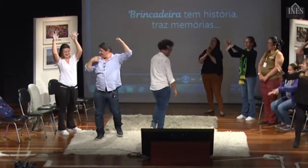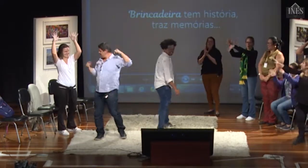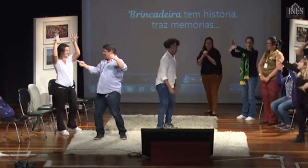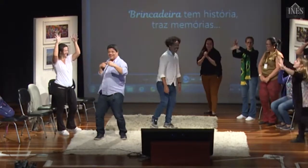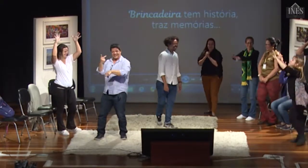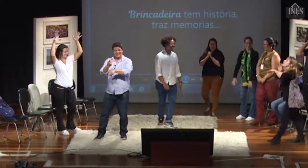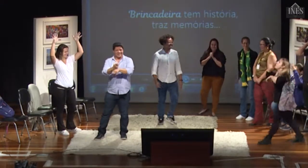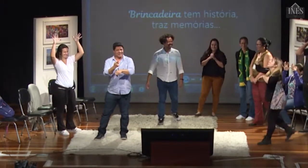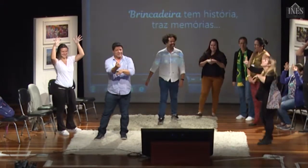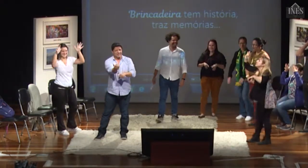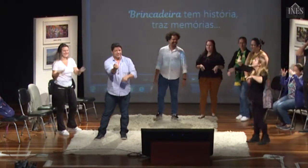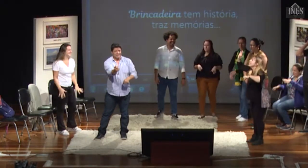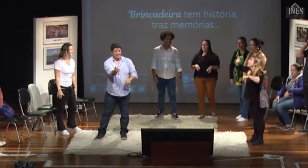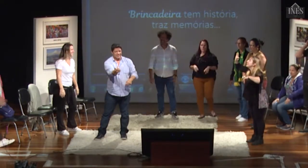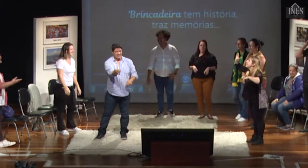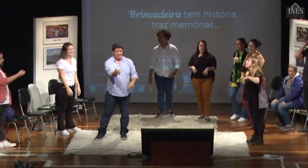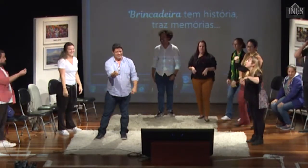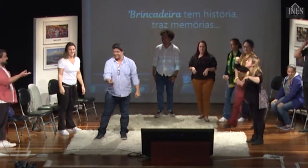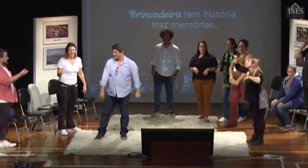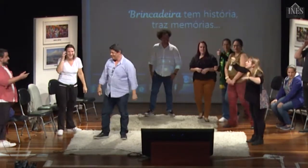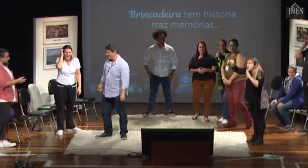Ganhei, ganhei. A gente ganhou. Cadê meu prêmio? Cadê meu dinheiro?